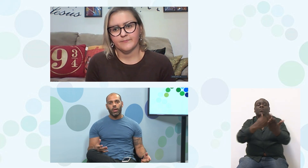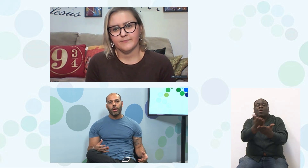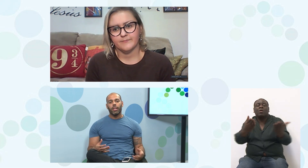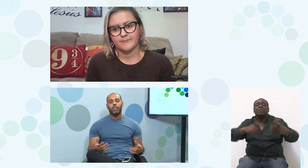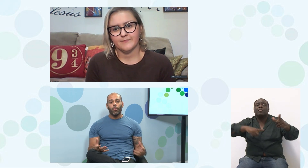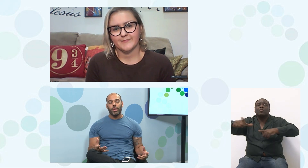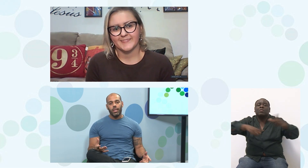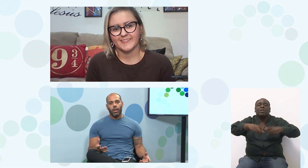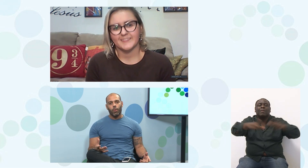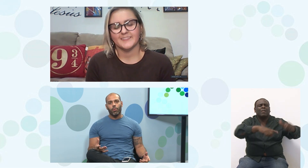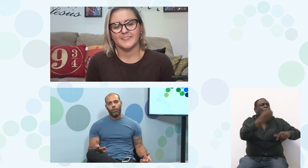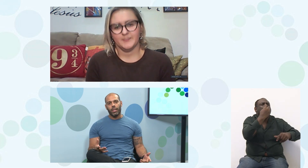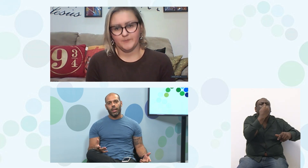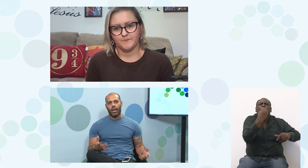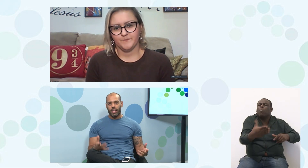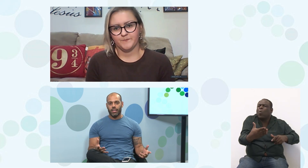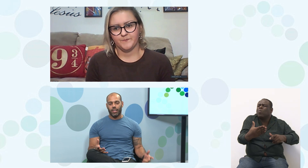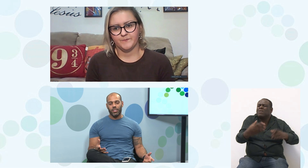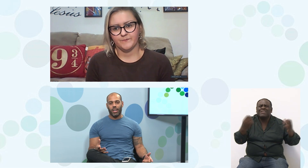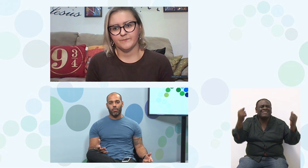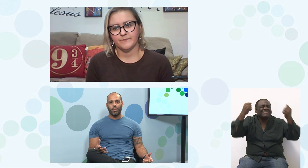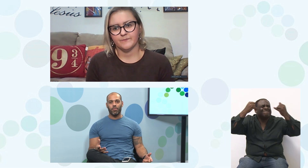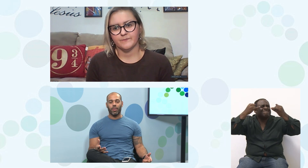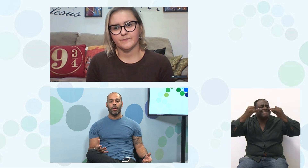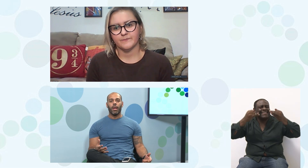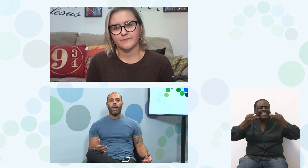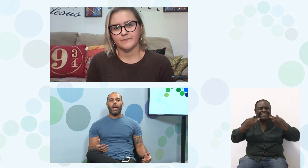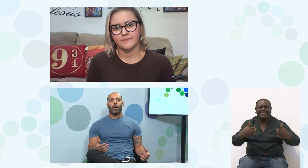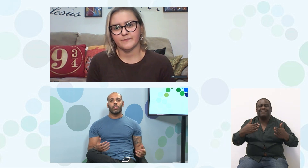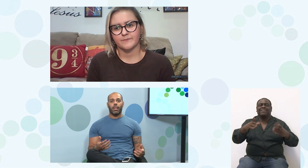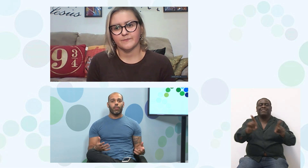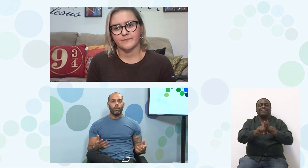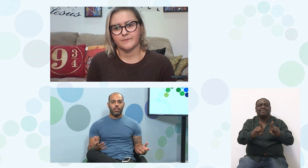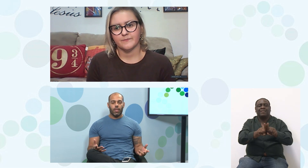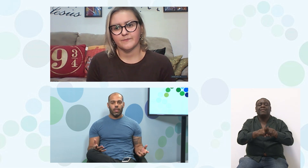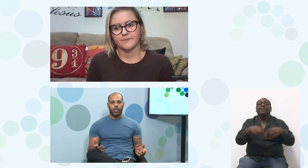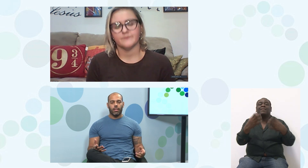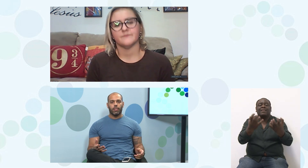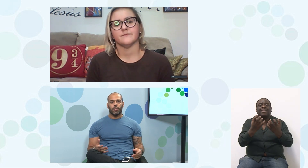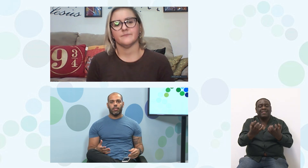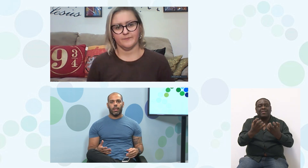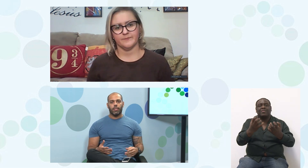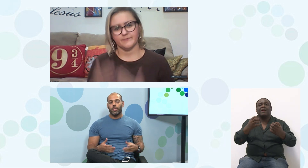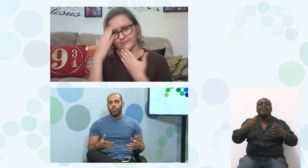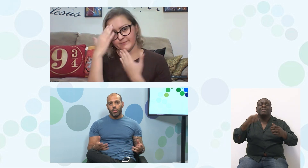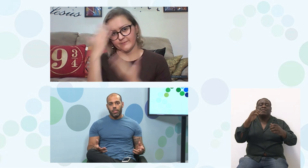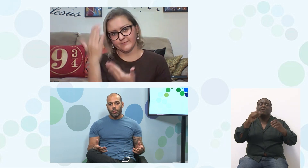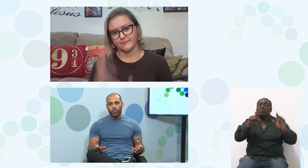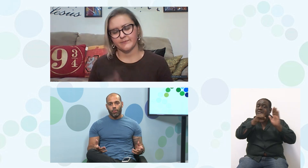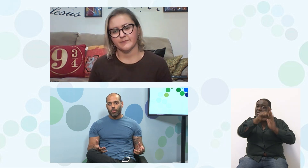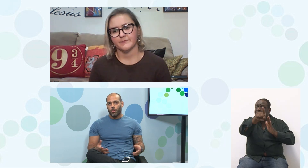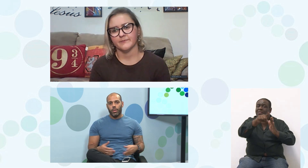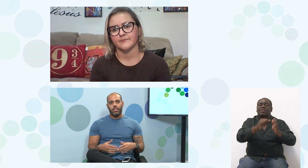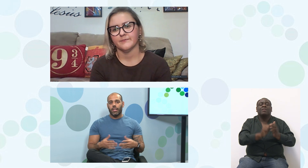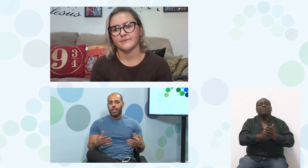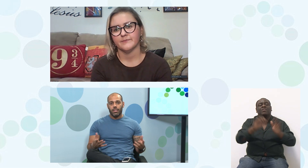boa e tão rica como foi essa que a gente acabou de ver. Gostaria que você, Thalita, se despedisse dos professores e quisesse